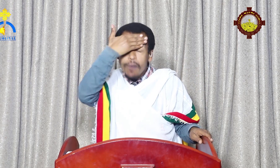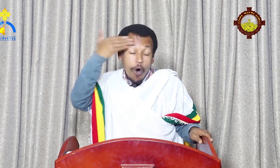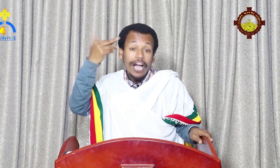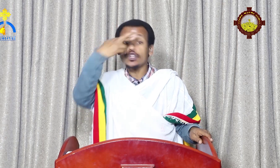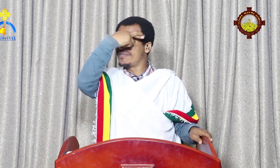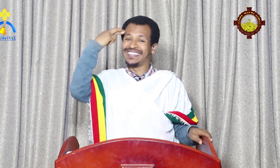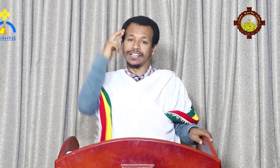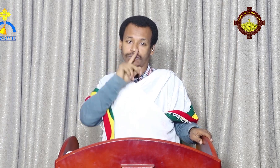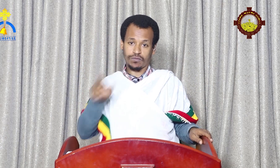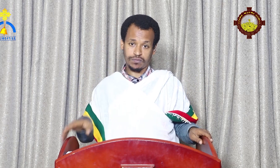አለማወቃቸው ምክንያት